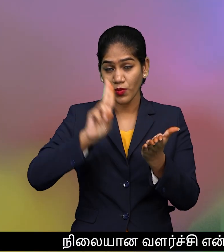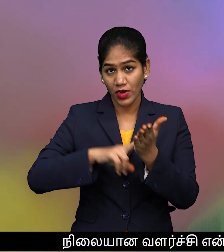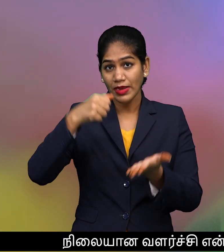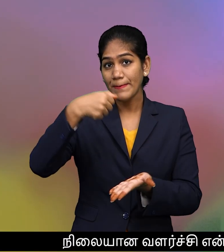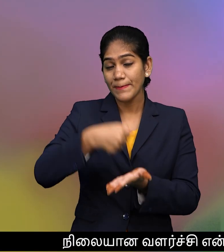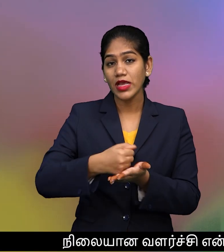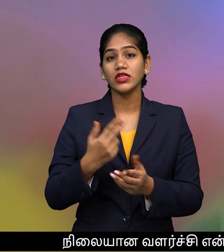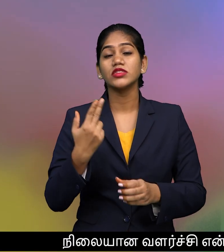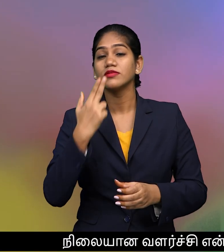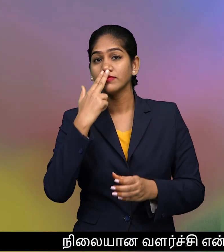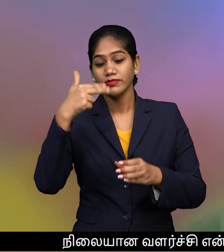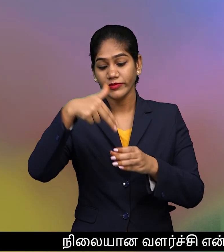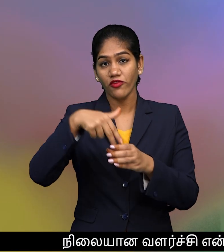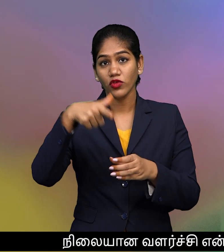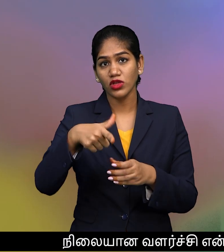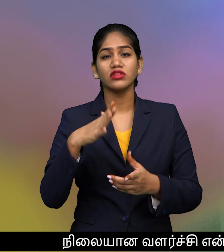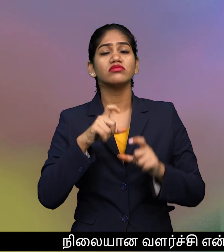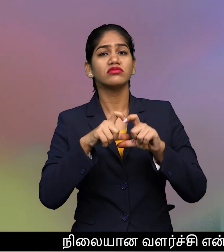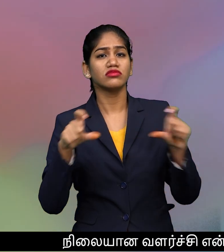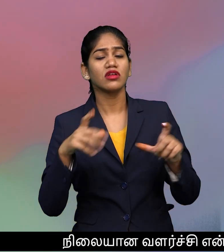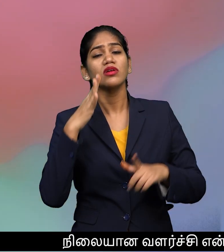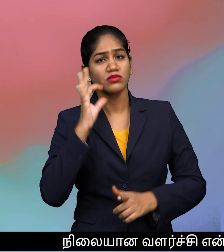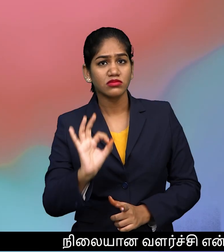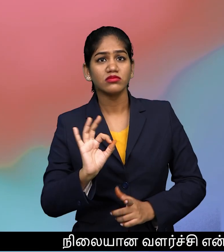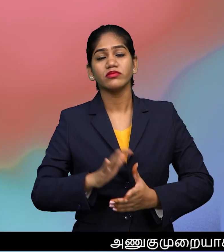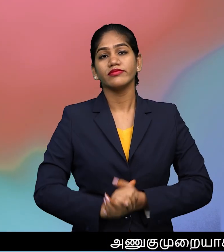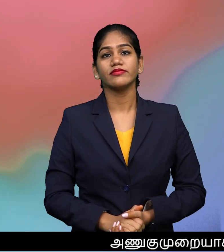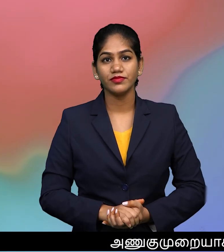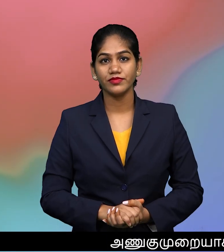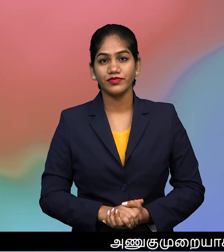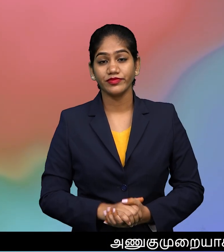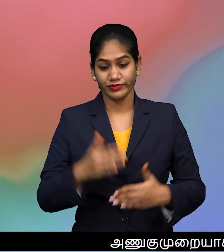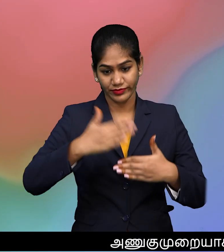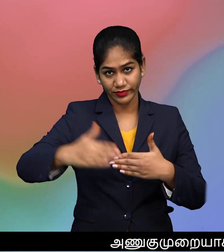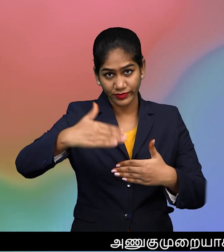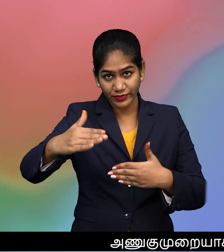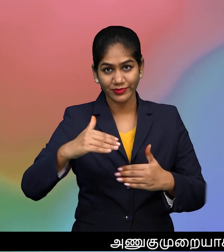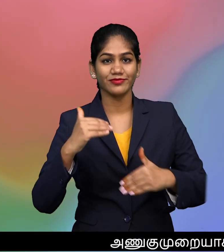நிலையான வளர்ச்சி என்பது பொருளாதார வளர்ச்சிக்கான அணுகுமுறையாக வரையறுக்கப்படுகிறது.